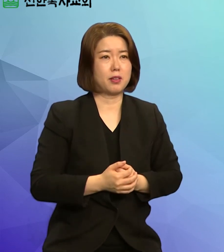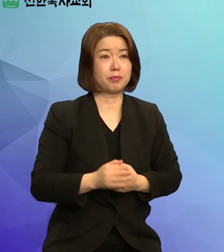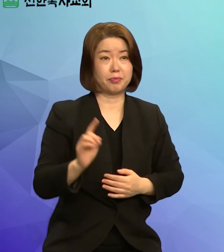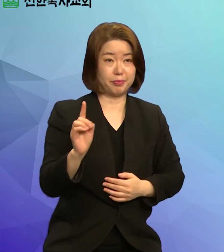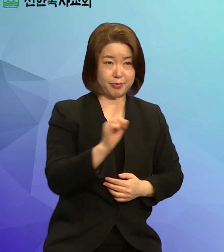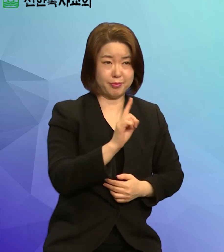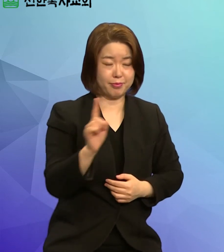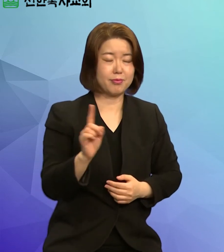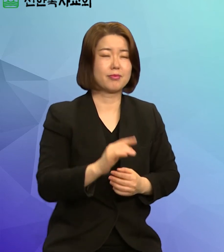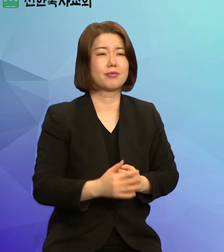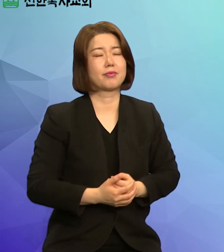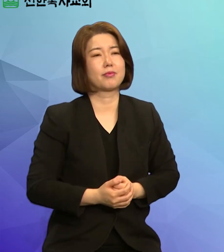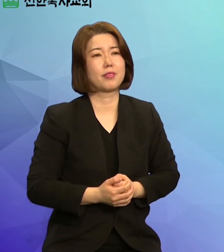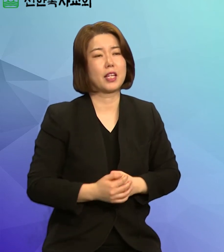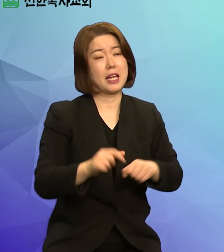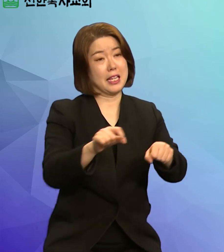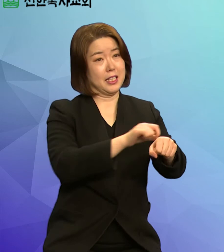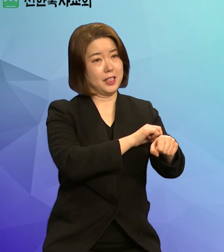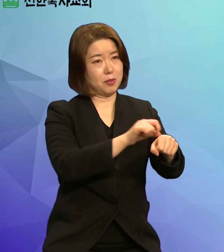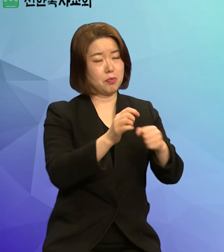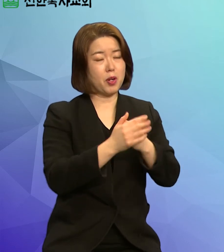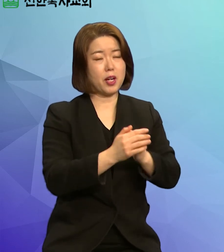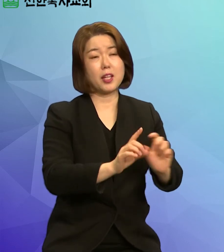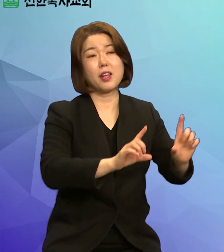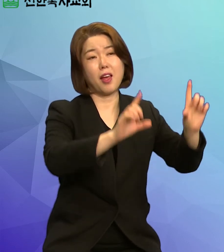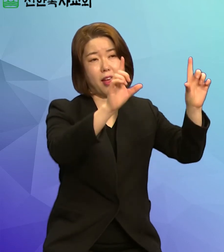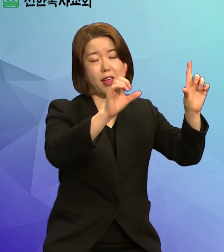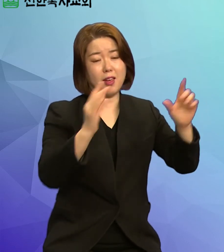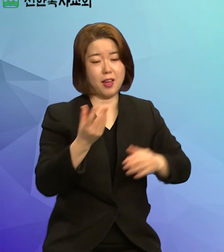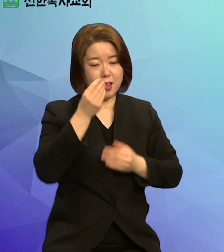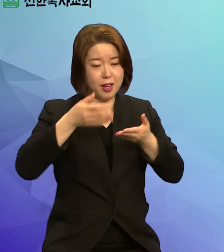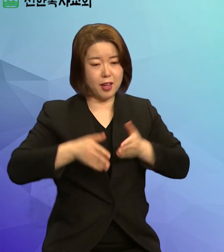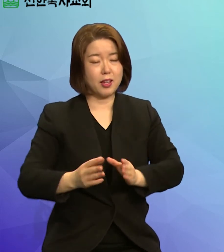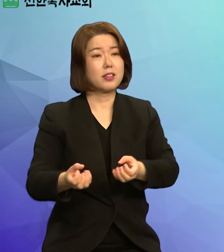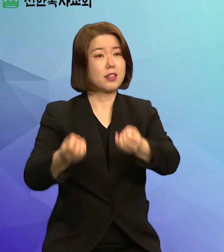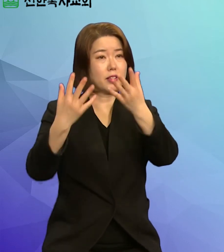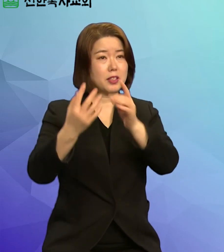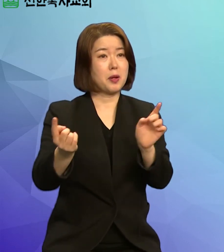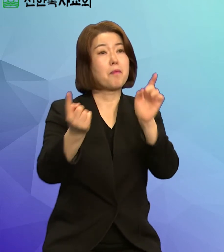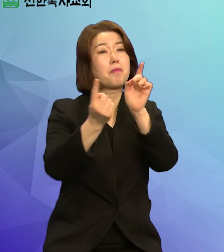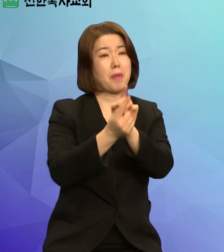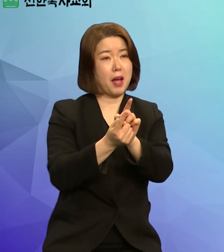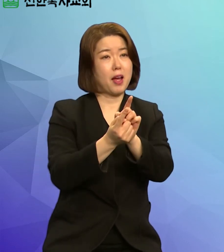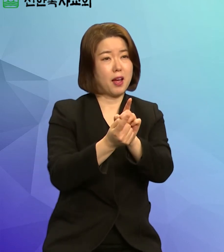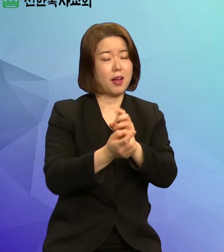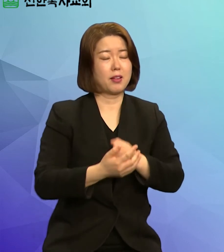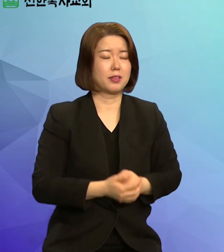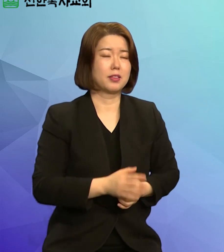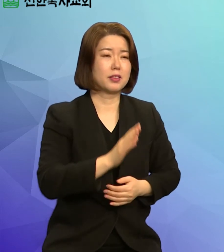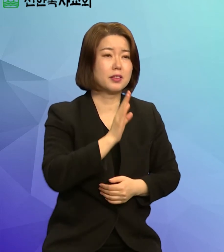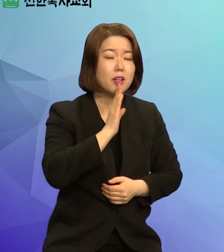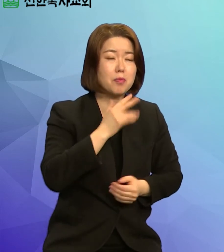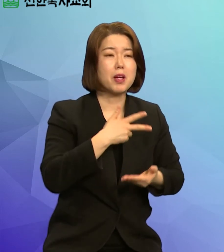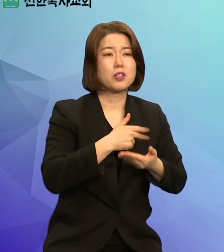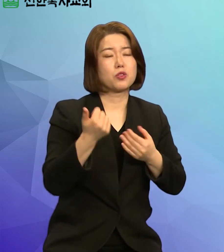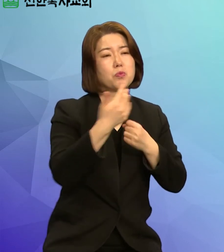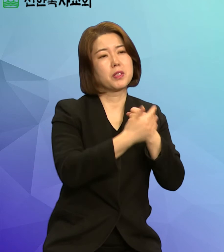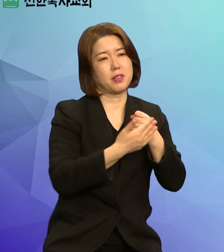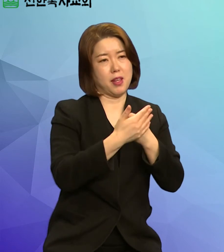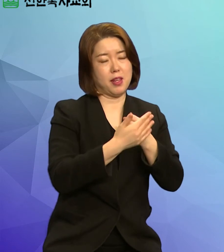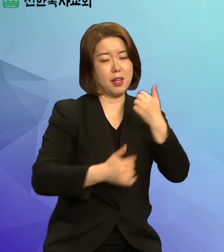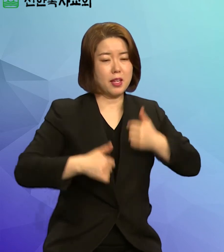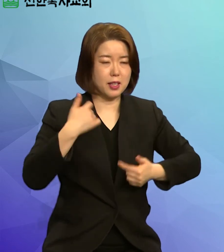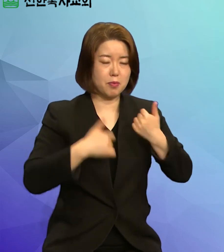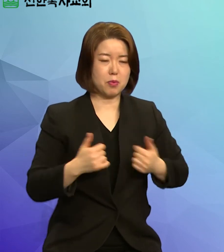모쪼록 특별한 해 성탄절 맞으셨는데 정말 주님의 은혜와 기쁨이